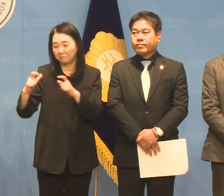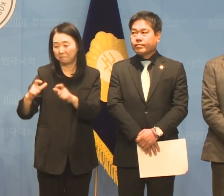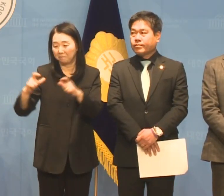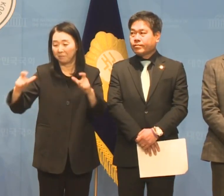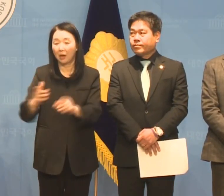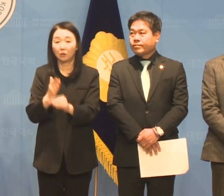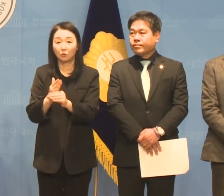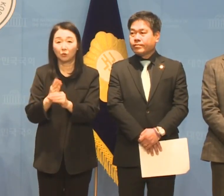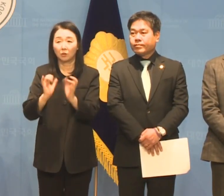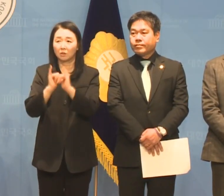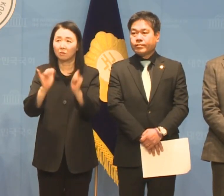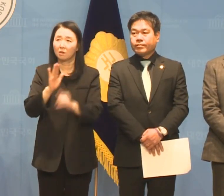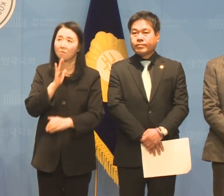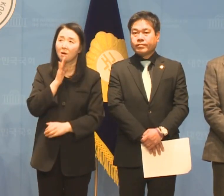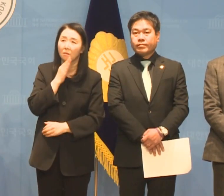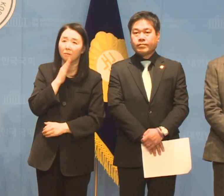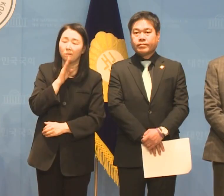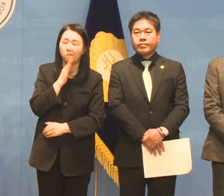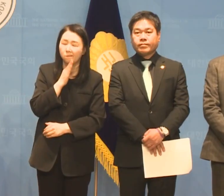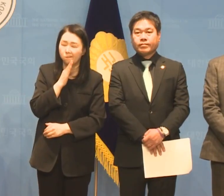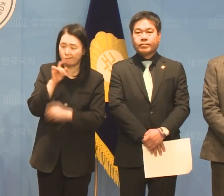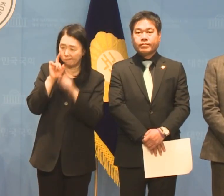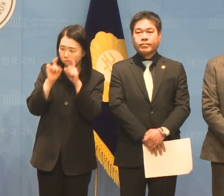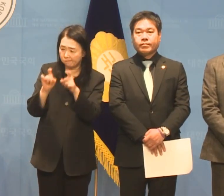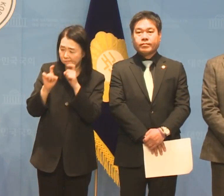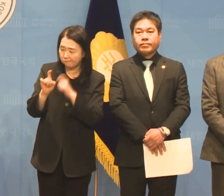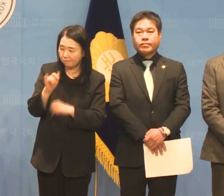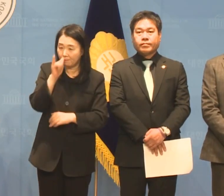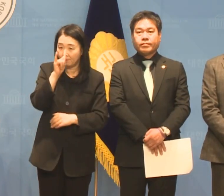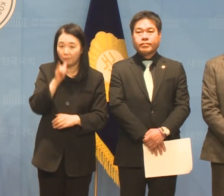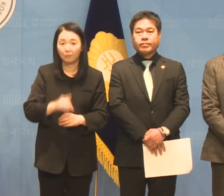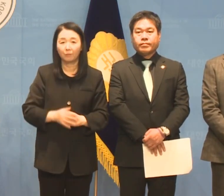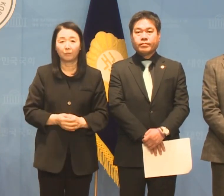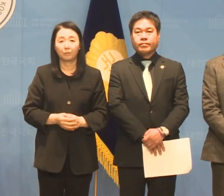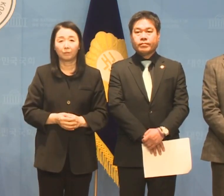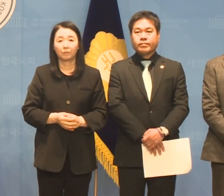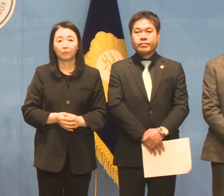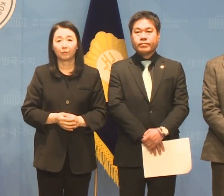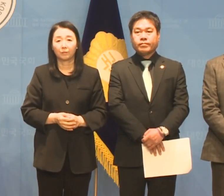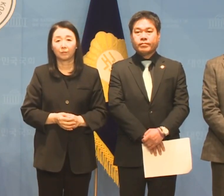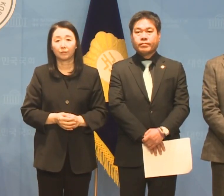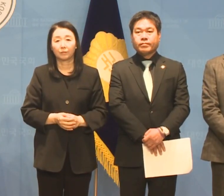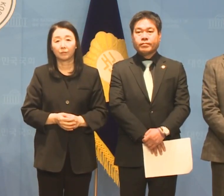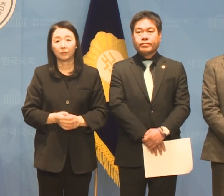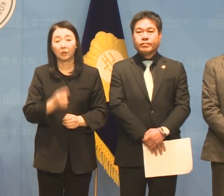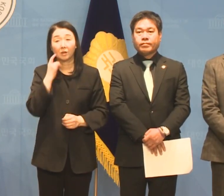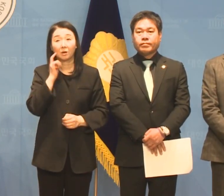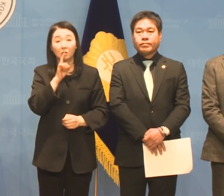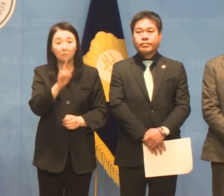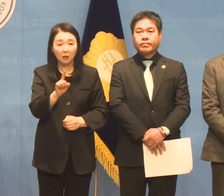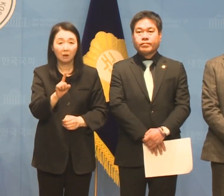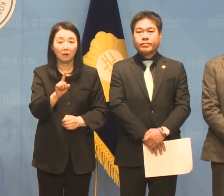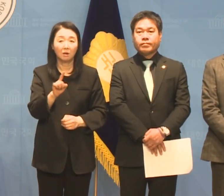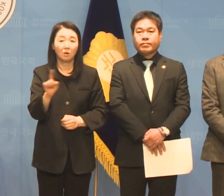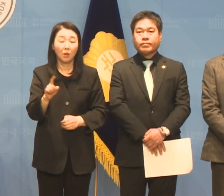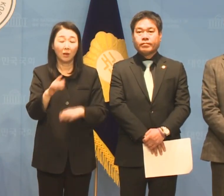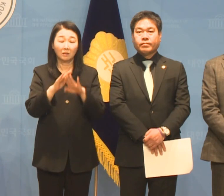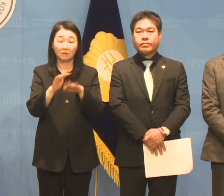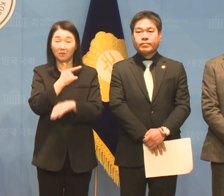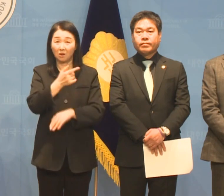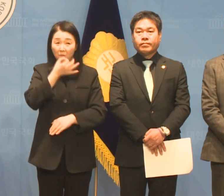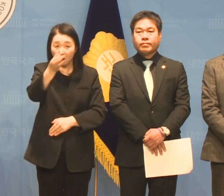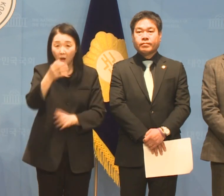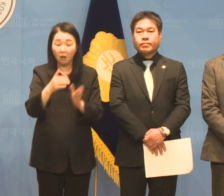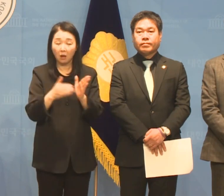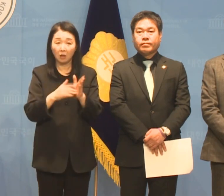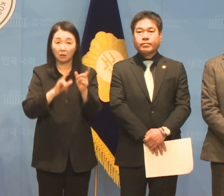많은 시민들께서 이게 과연 맞냐 하는 의구심도 품고 있는데요. 거짓말을 충분히 큰 소리로 말하면